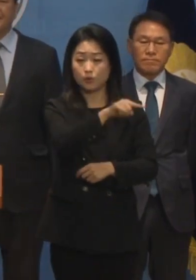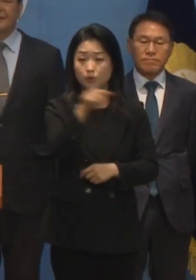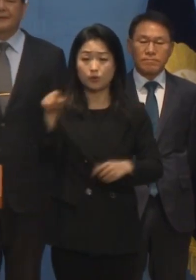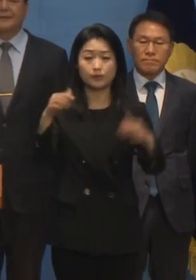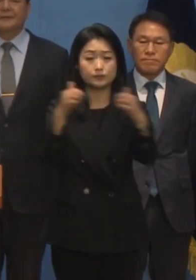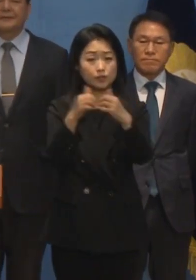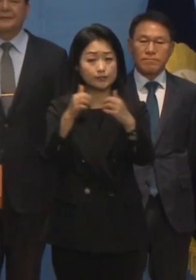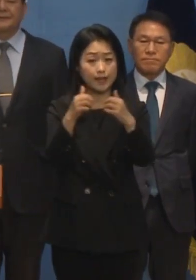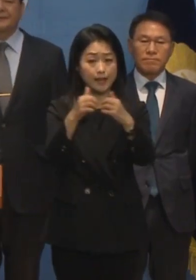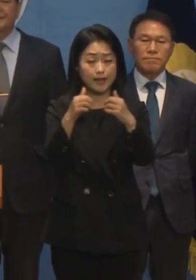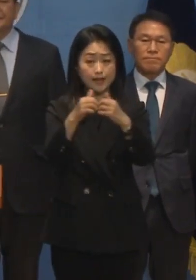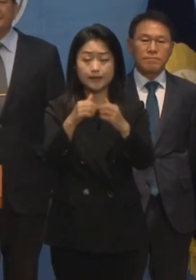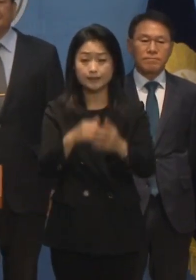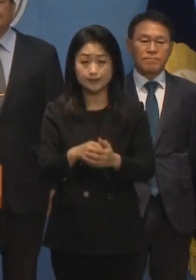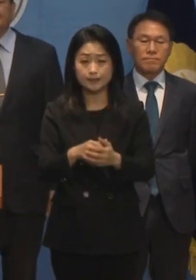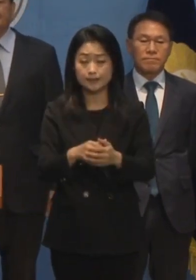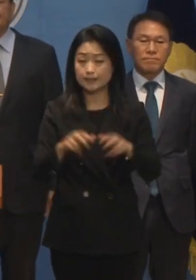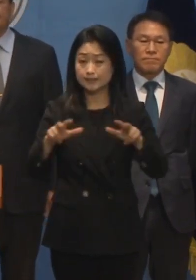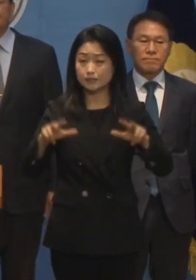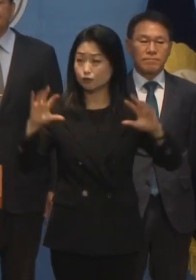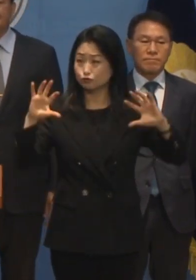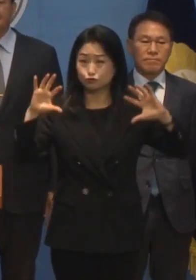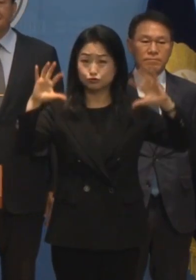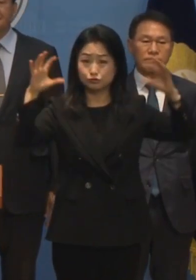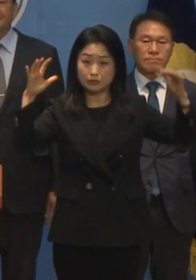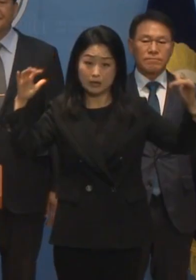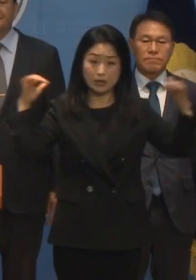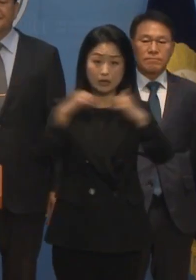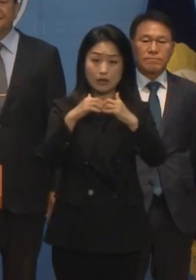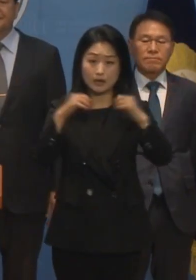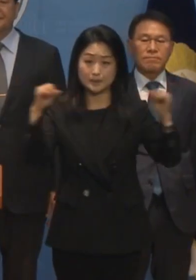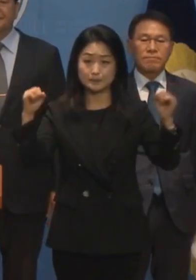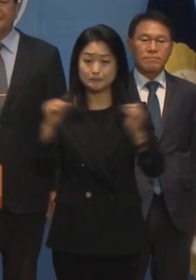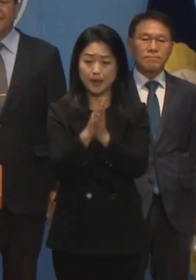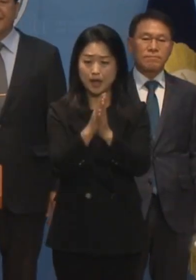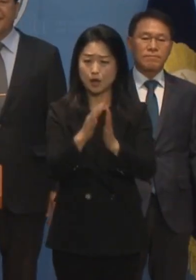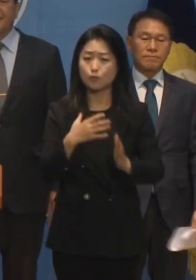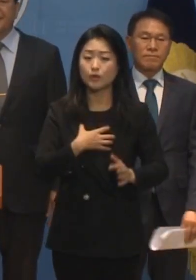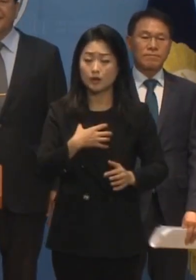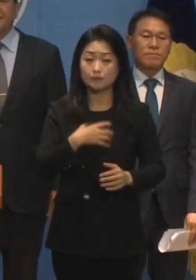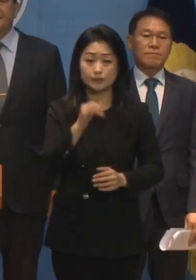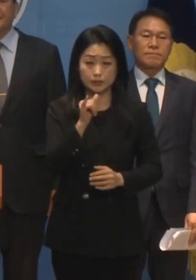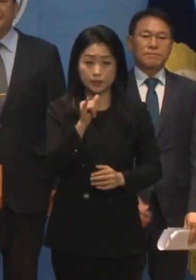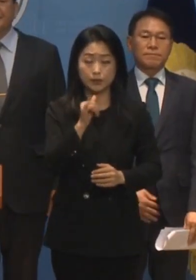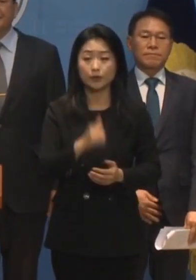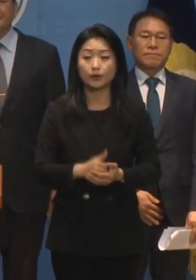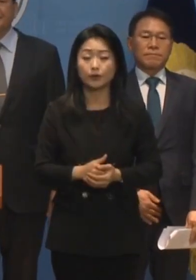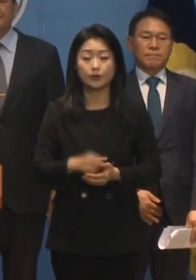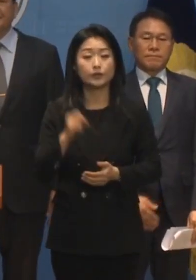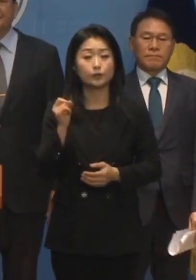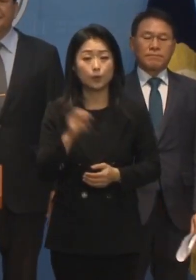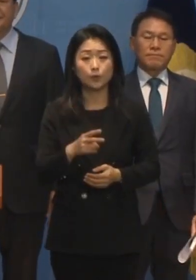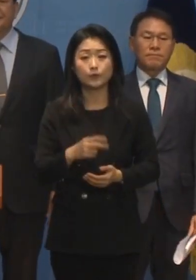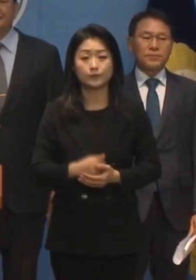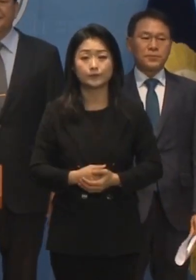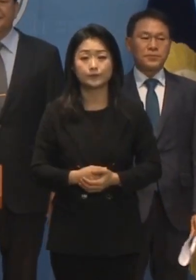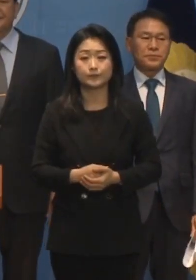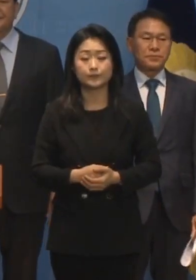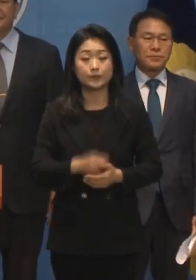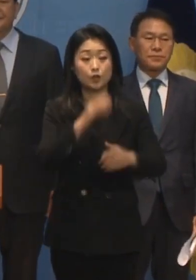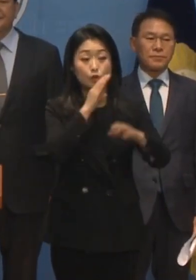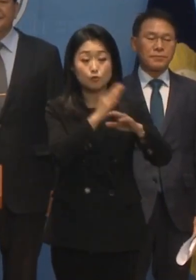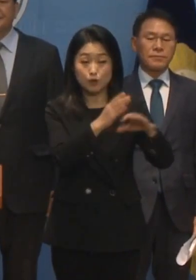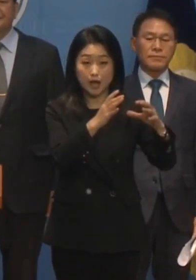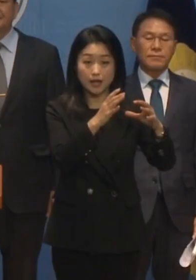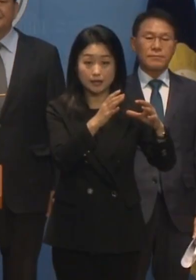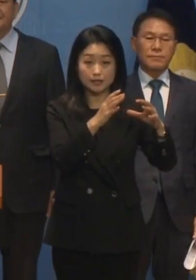전쟁은 이제 양국을 넘어 국제전으로 확대될 수 있는 위태로운 기로에 서 있습니다. 이뿐만이 아니라 북한이